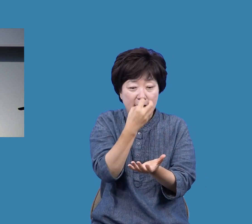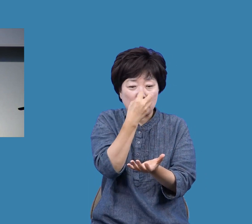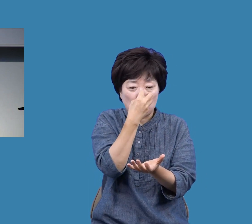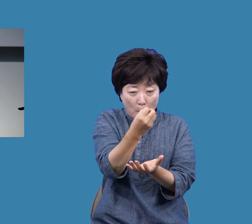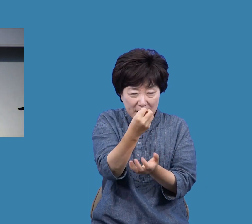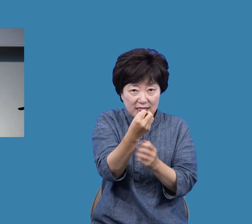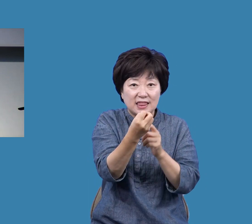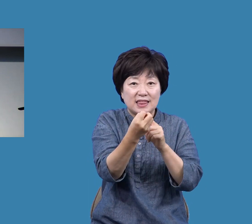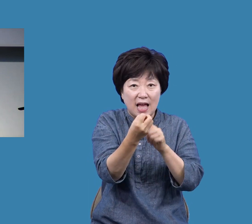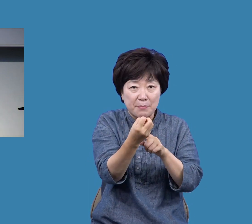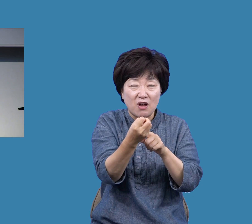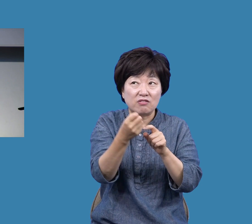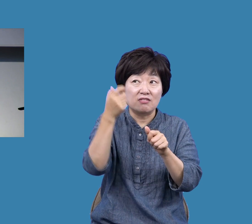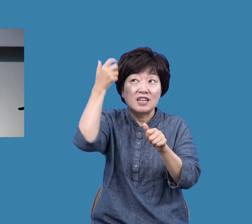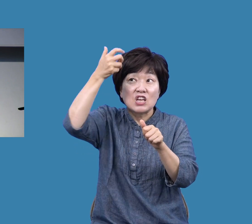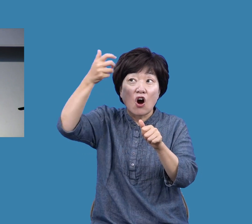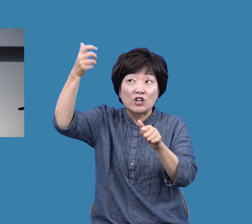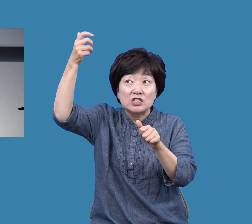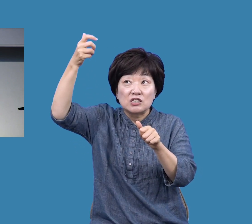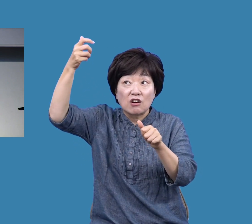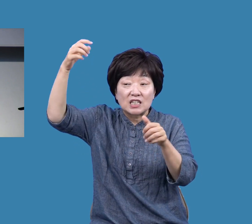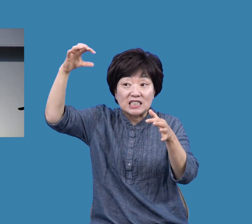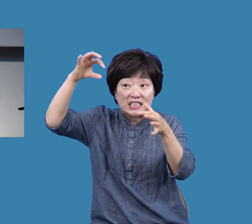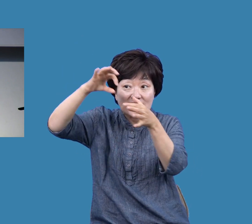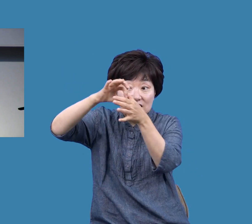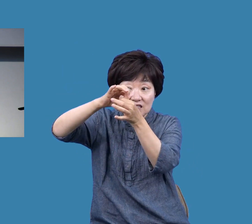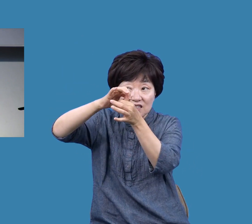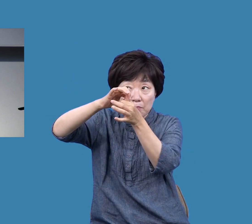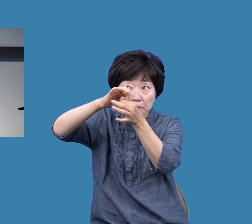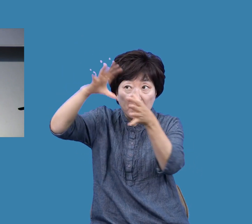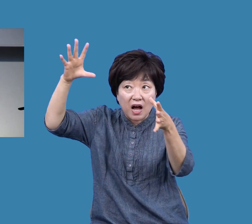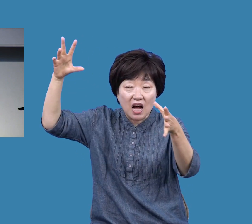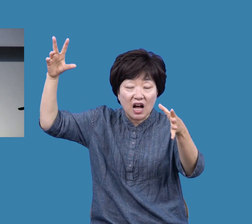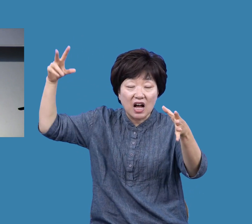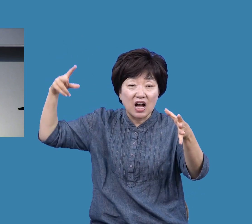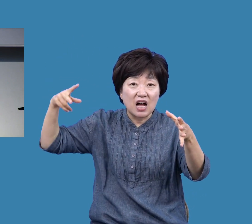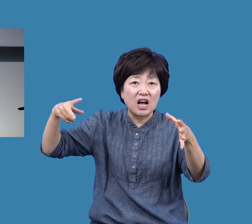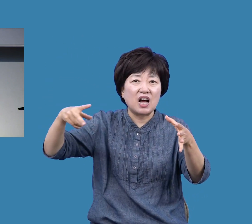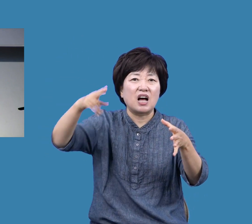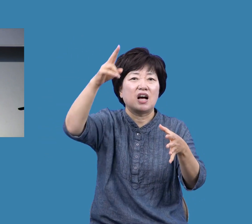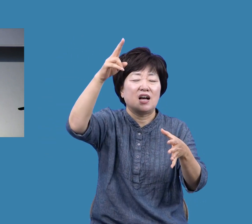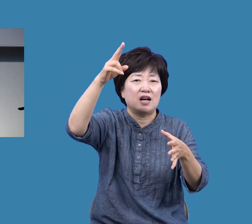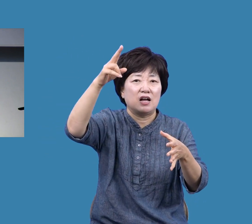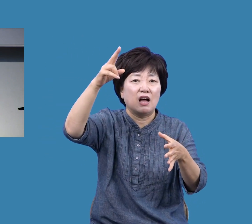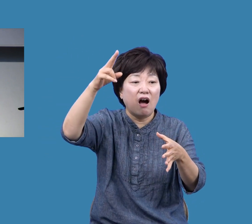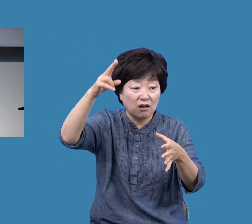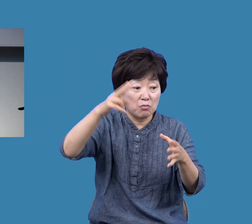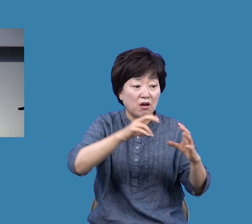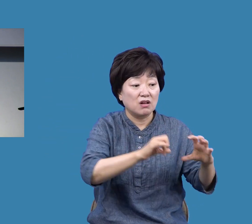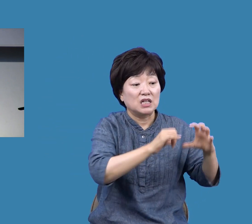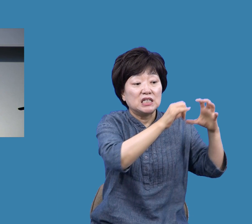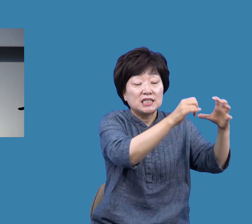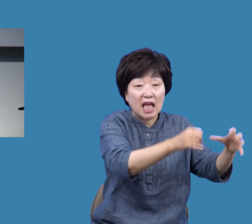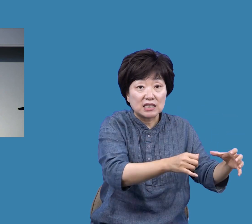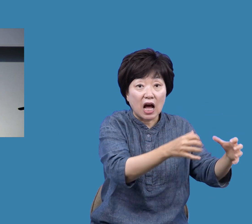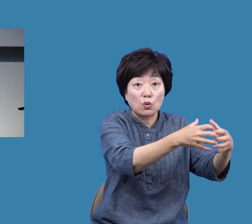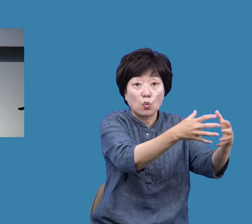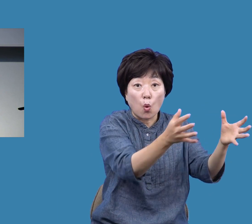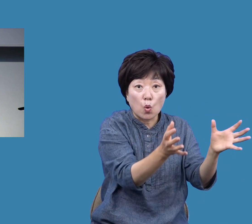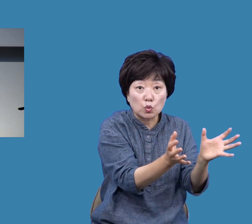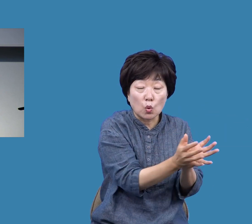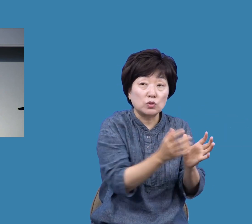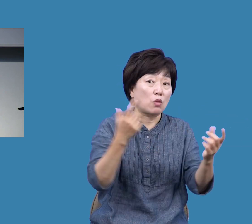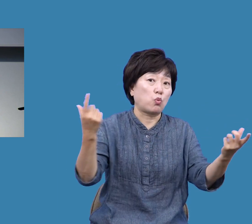영적인 끈이 끊어져 버려요. 그럼 뭐가 되냐면 그냥 세속 공동체가 돼버리거든. 그런데 세속 공동체가